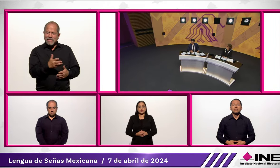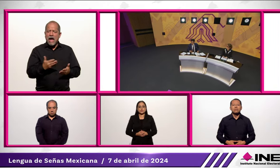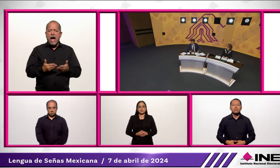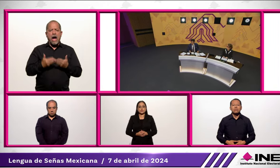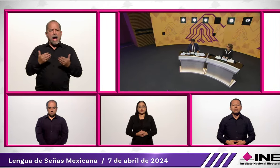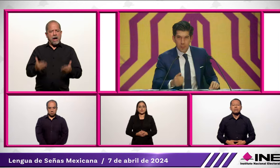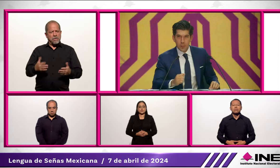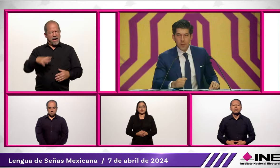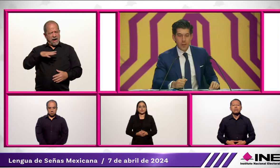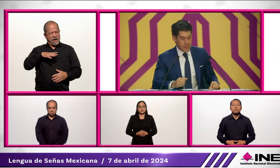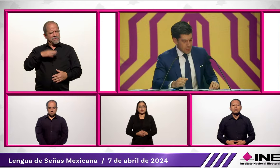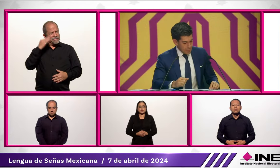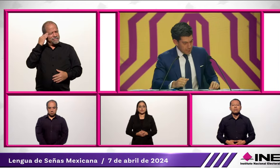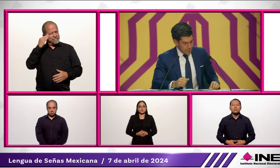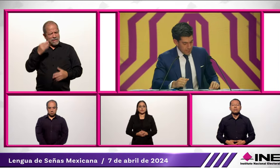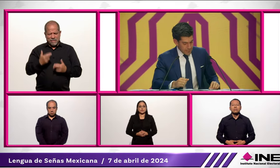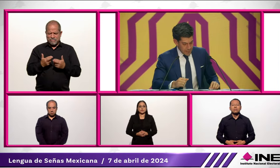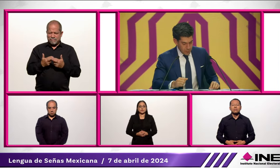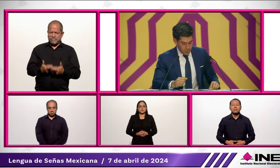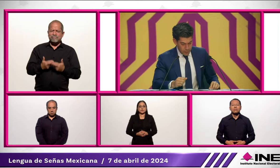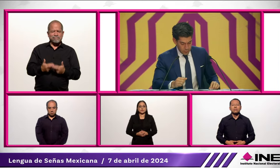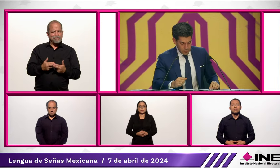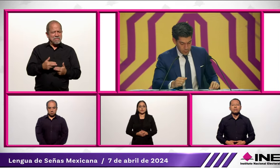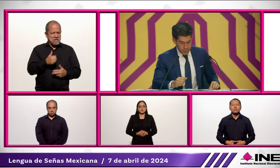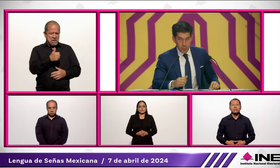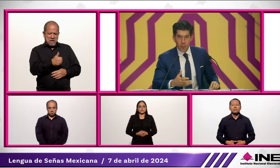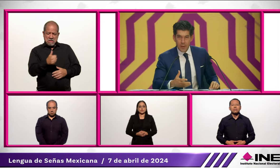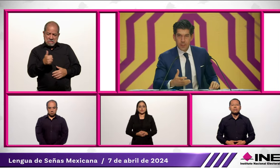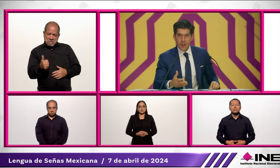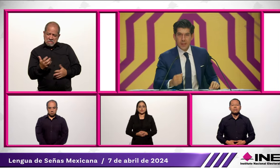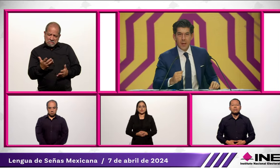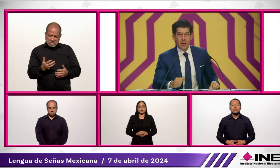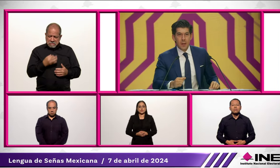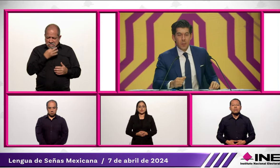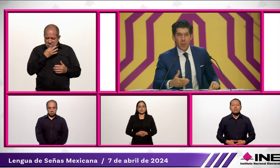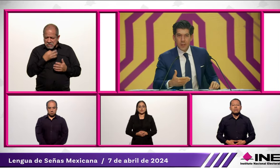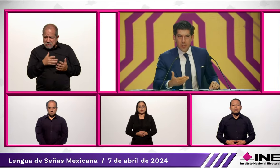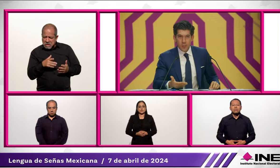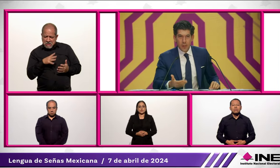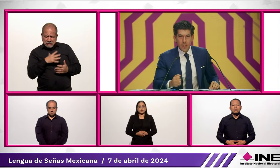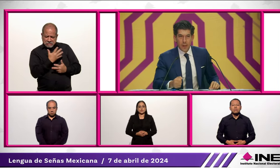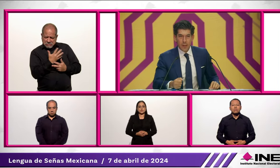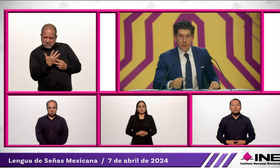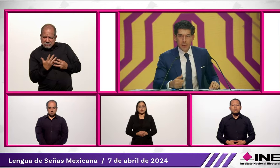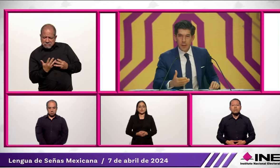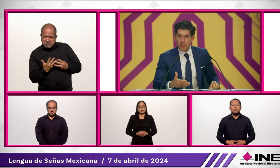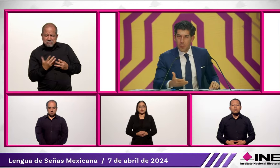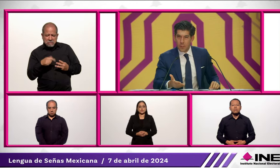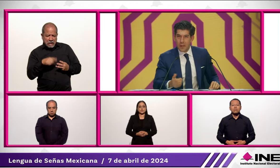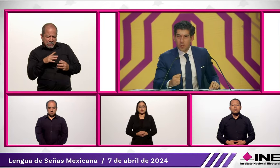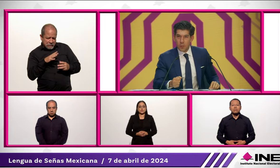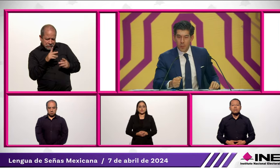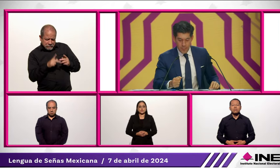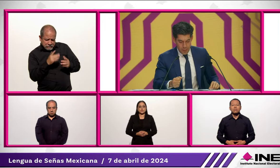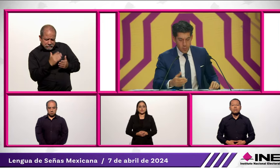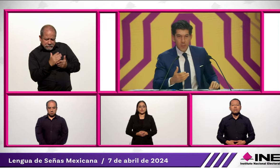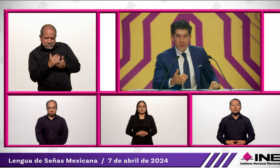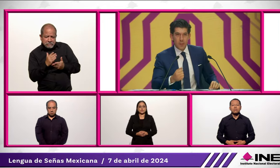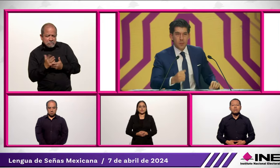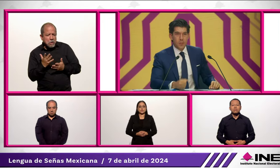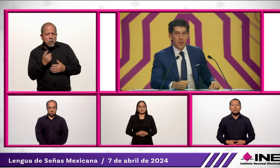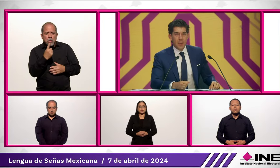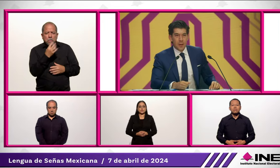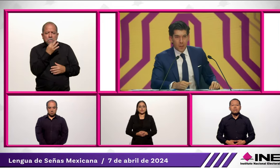tiempo. Cada uno de ustedes tendrá 5 minutos que podrá administrar. Podrá hacer uso de la palabra hasta por minuto y